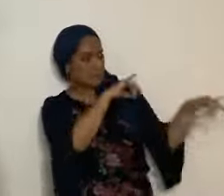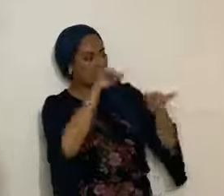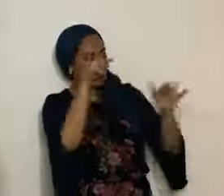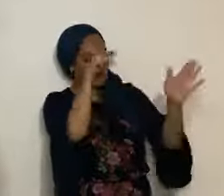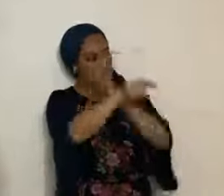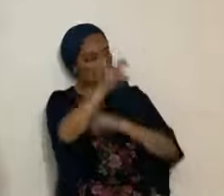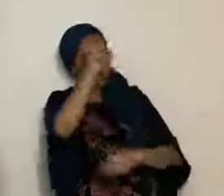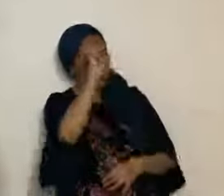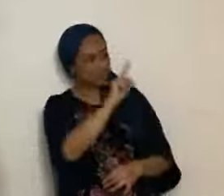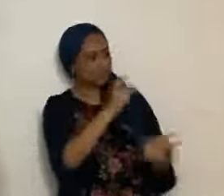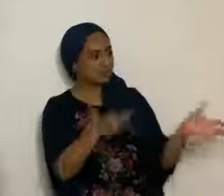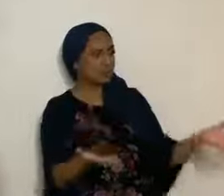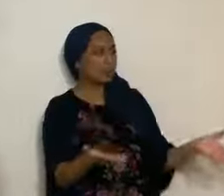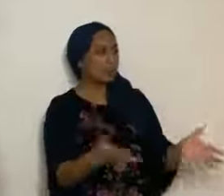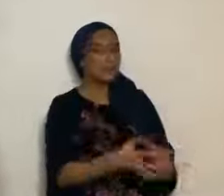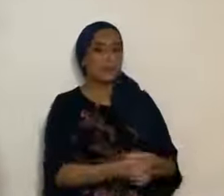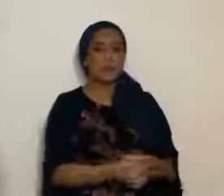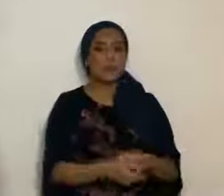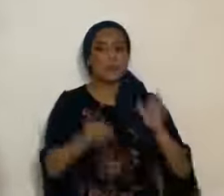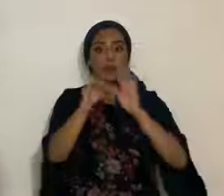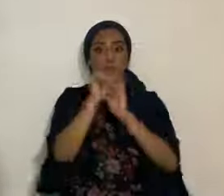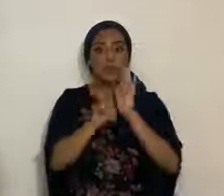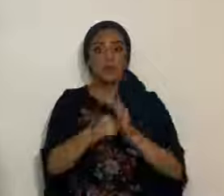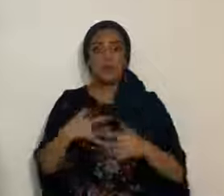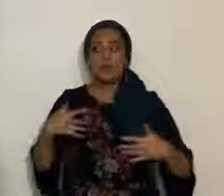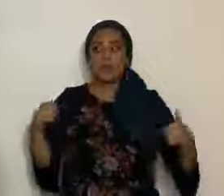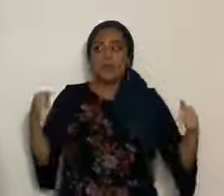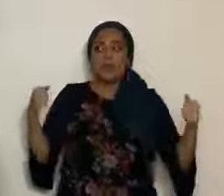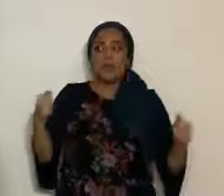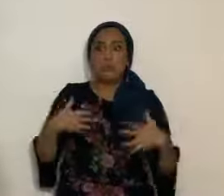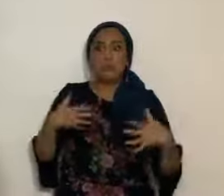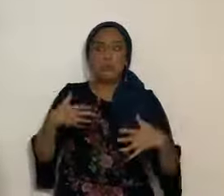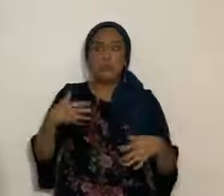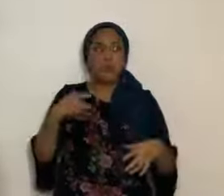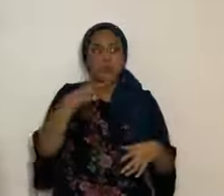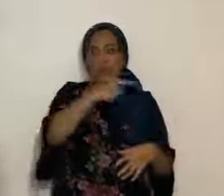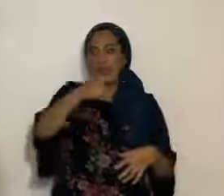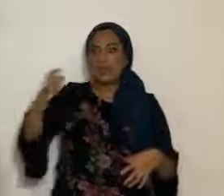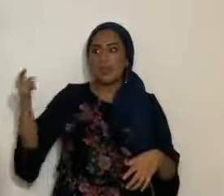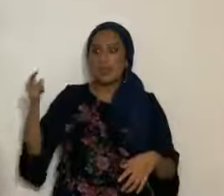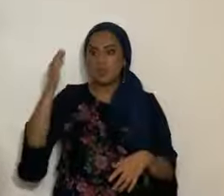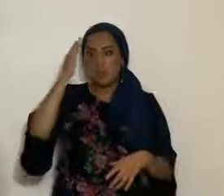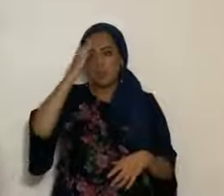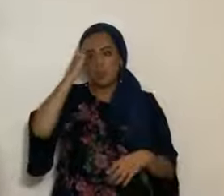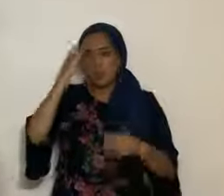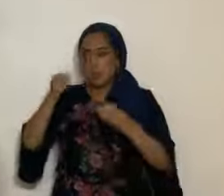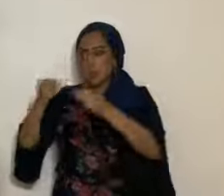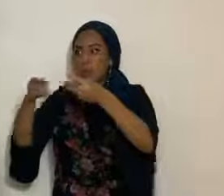egipcio? Entonces Moisés tuvo miedo y dijo: ciertamente esto ha sido